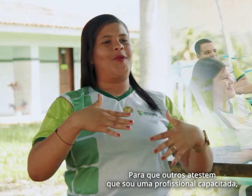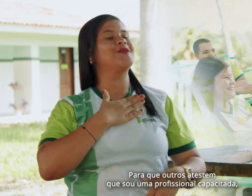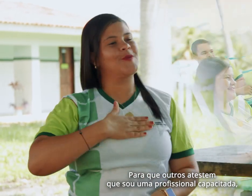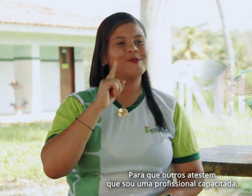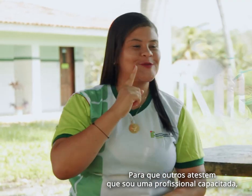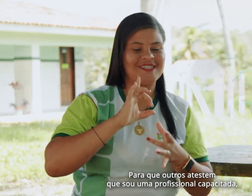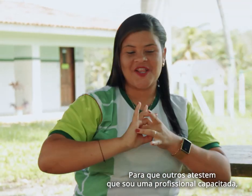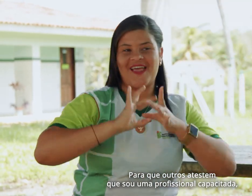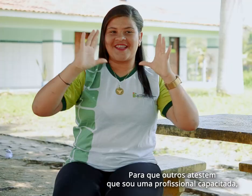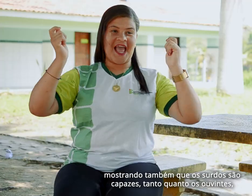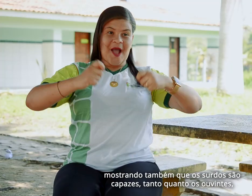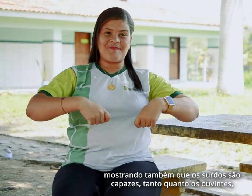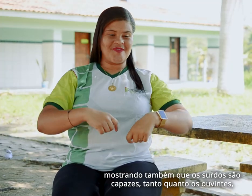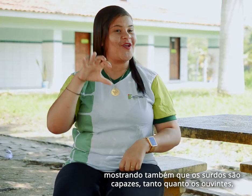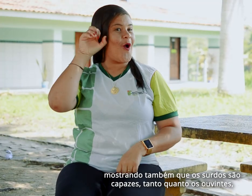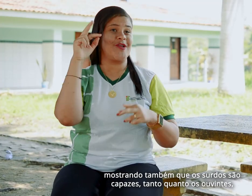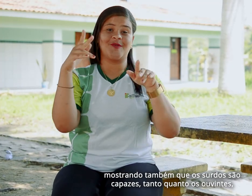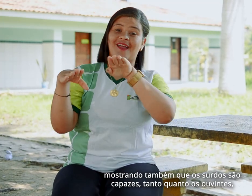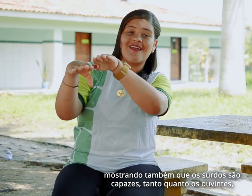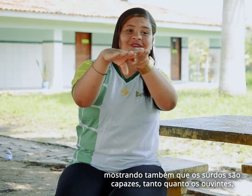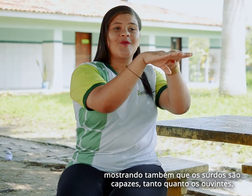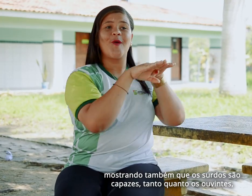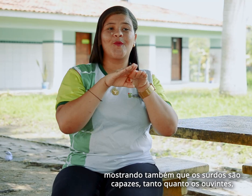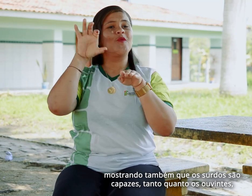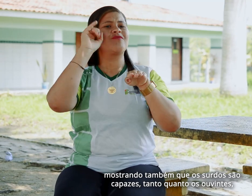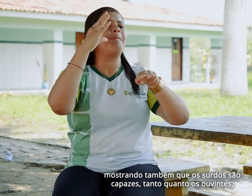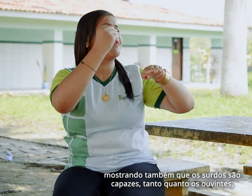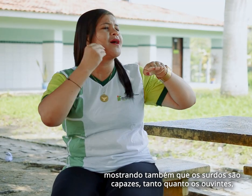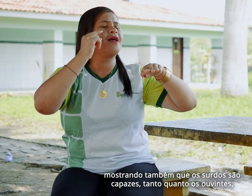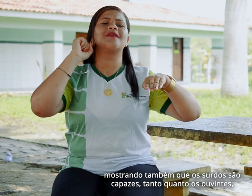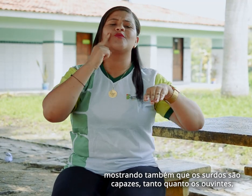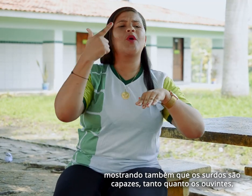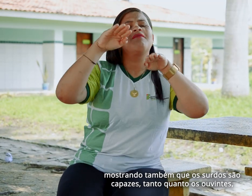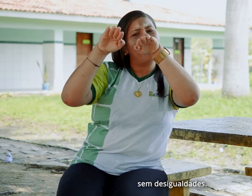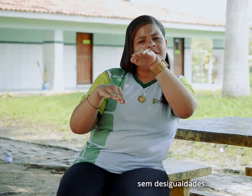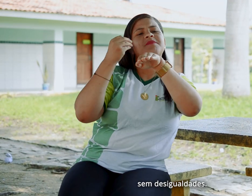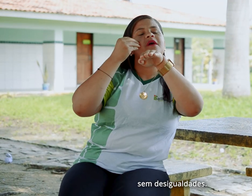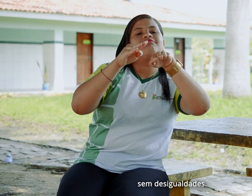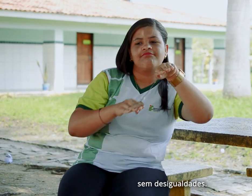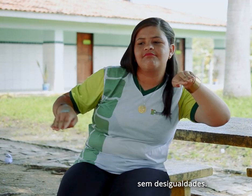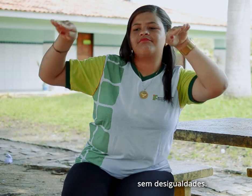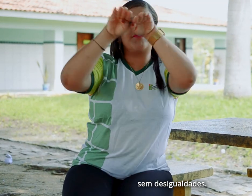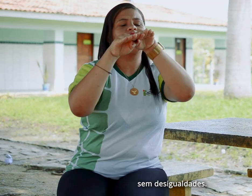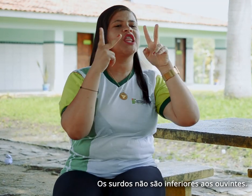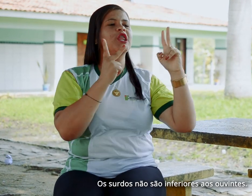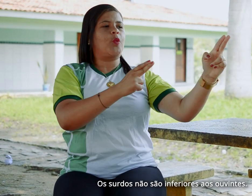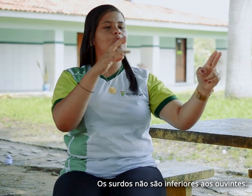profissional capacitada. Mostrando também que os surdos são capazes tanto quanto os ouvintes, sem desigualdades. Os surdos